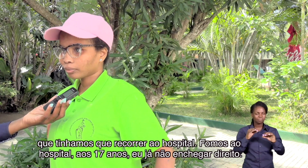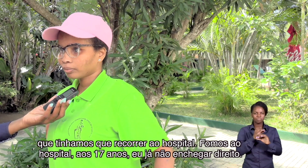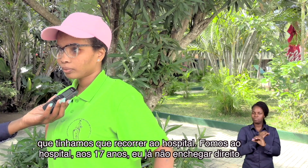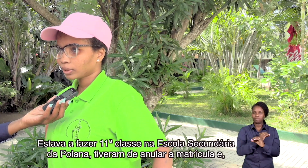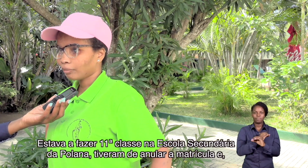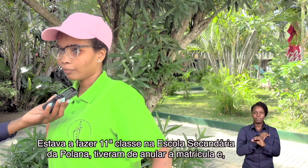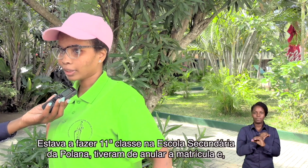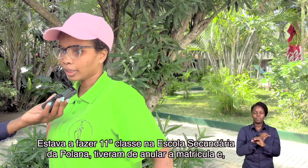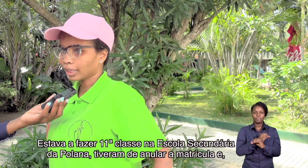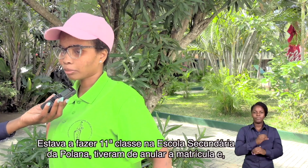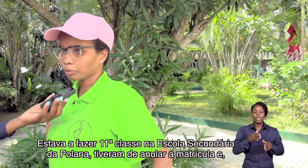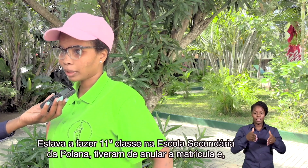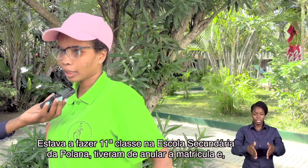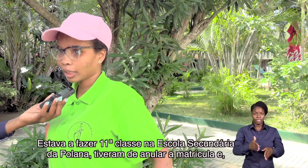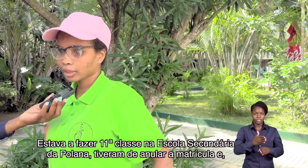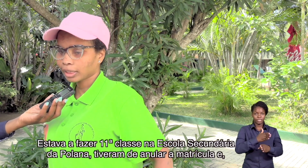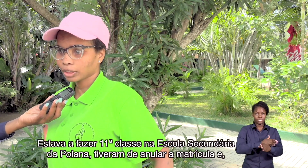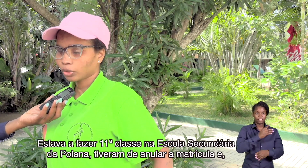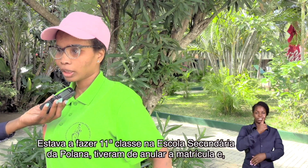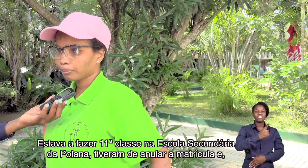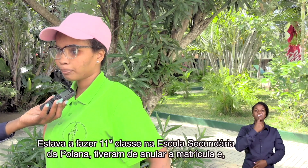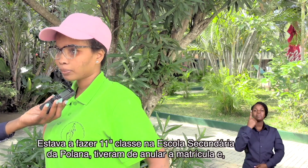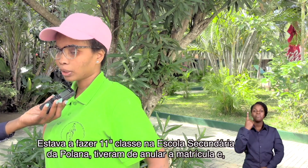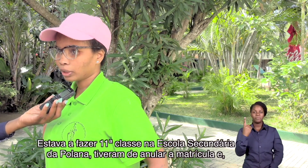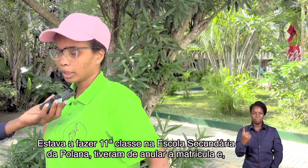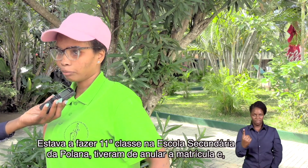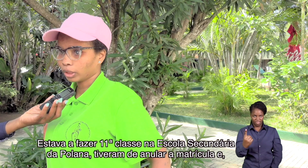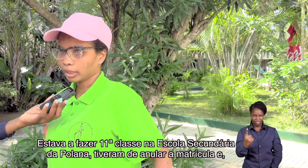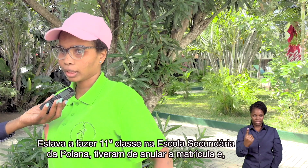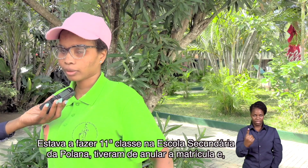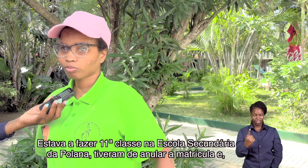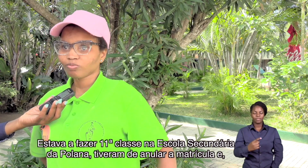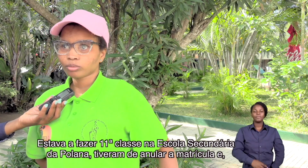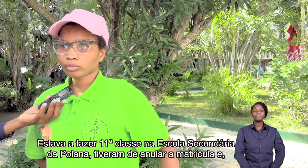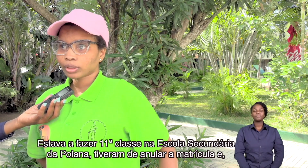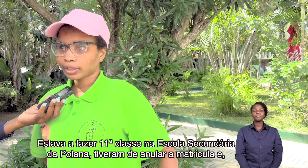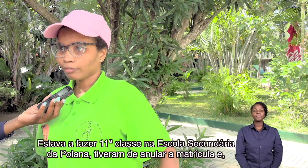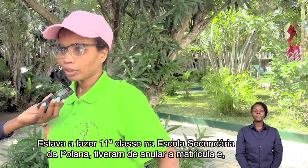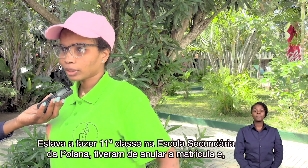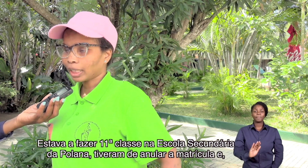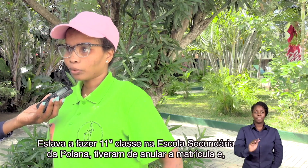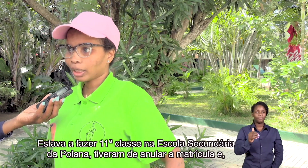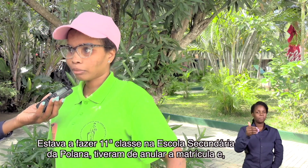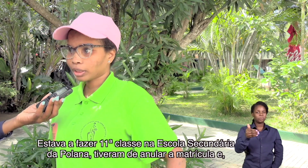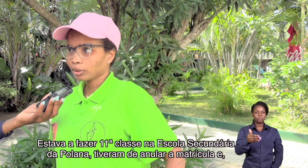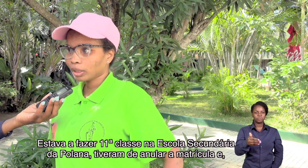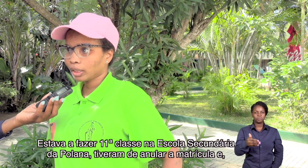E estava a fazer 11ª classe na escola secundária da Polana lá. Tiveram de anular a matrícula